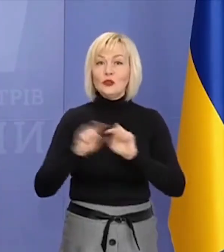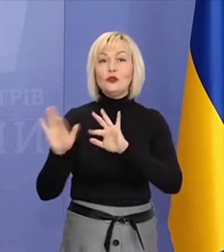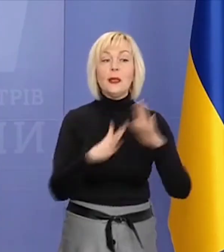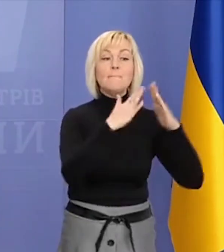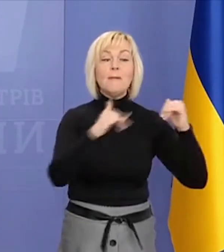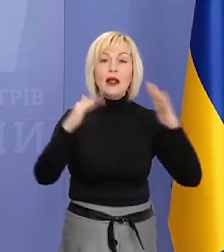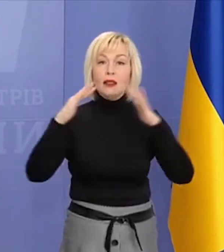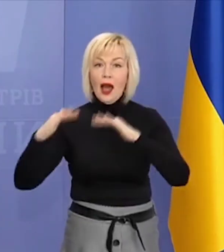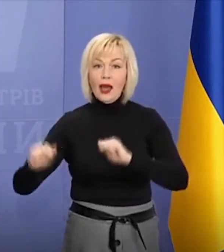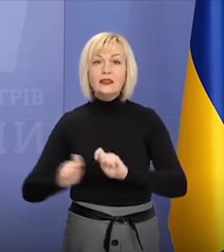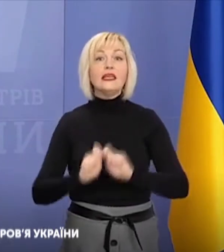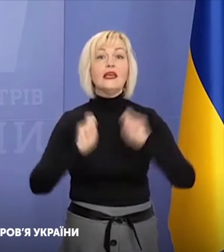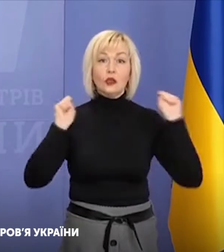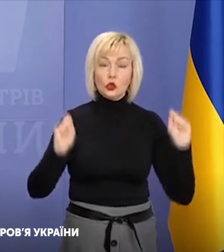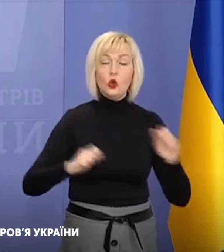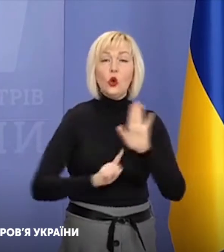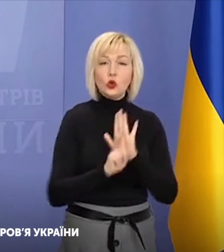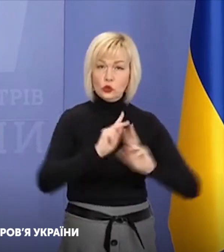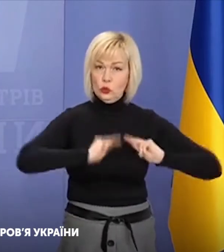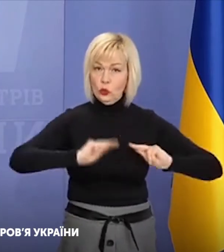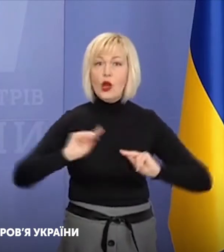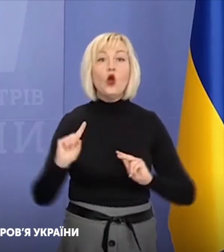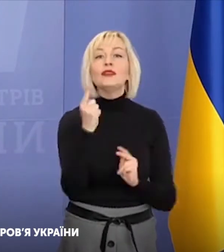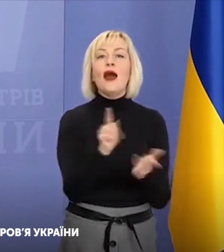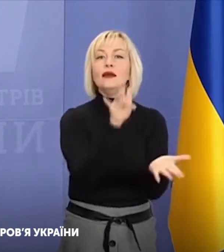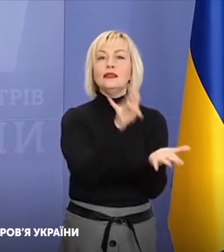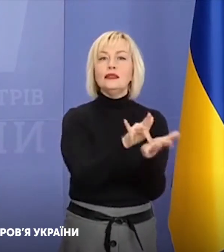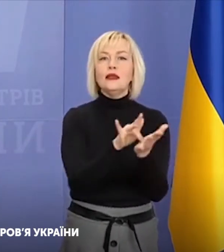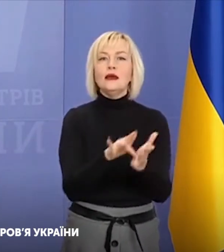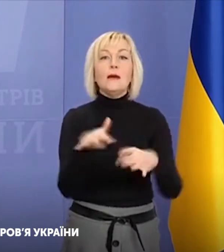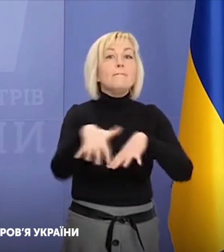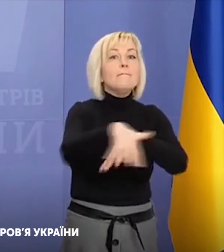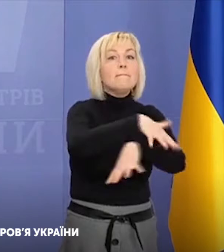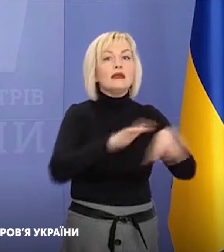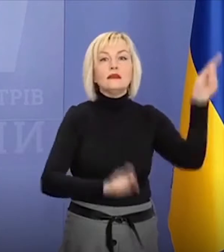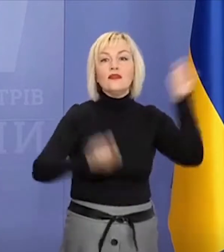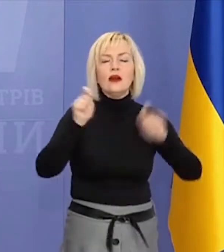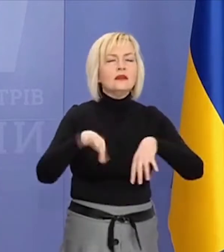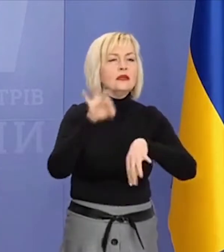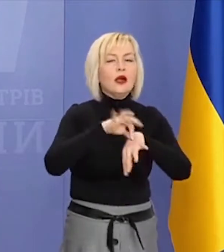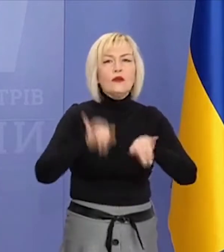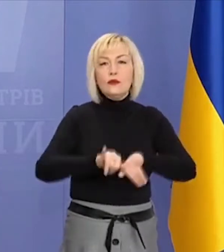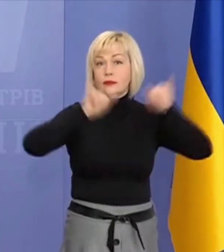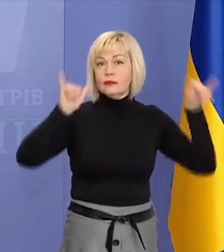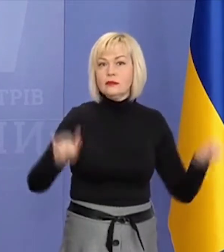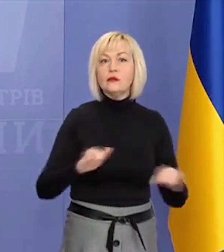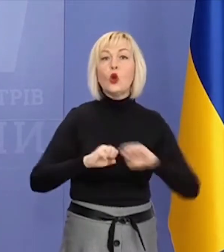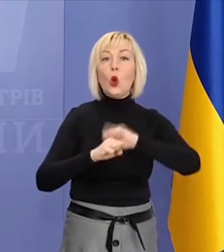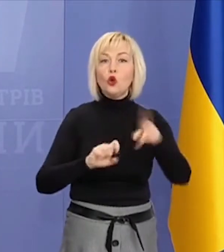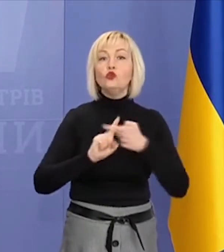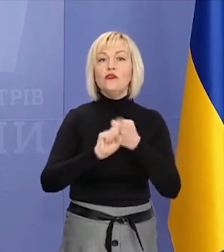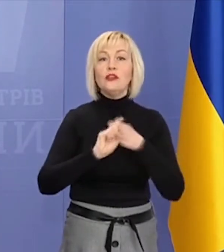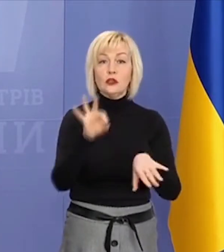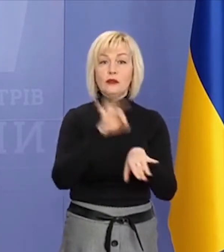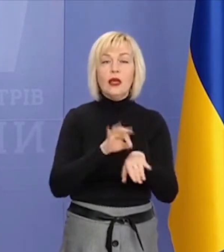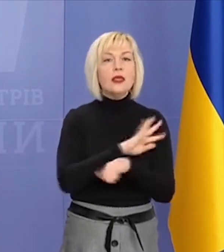палатки розгорнуті з однією ціллю. В разі масового надходження хворих з коронавірусною хворобою ми не